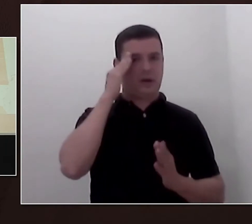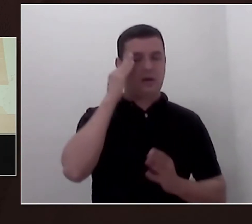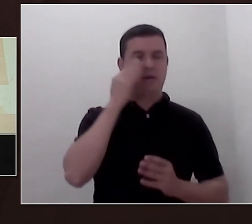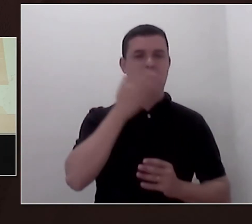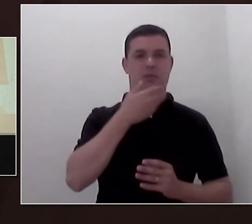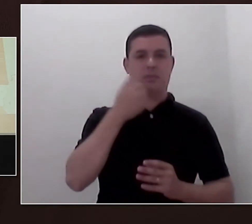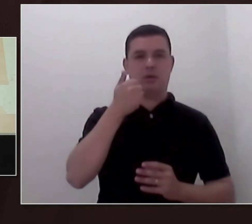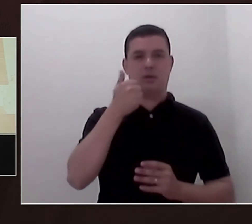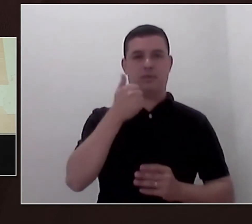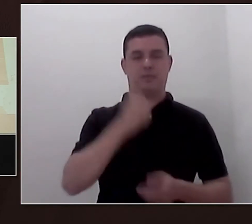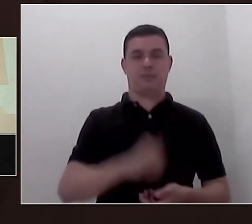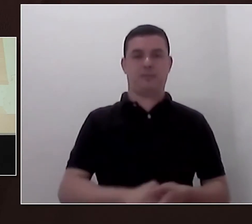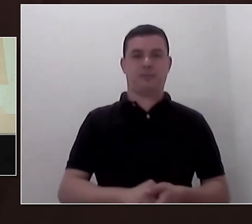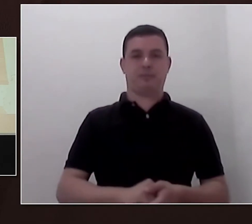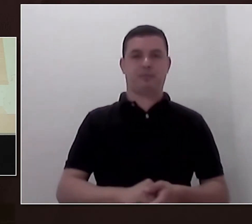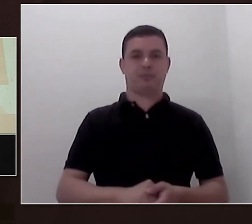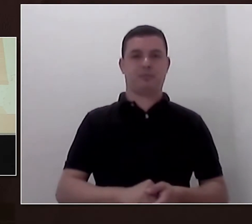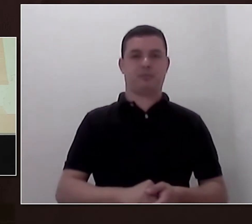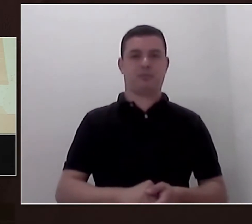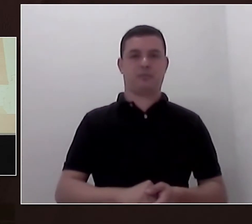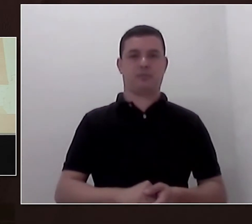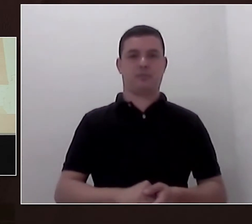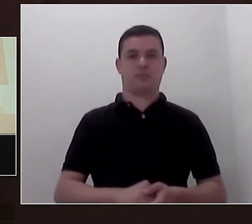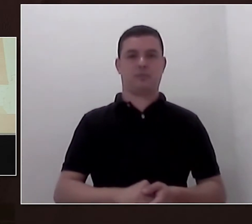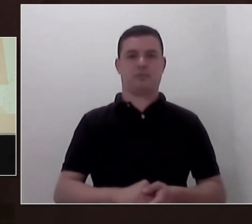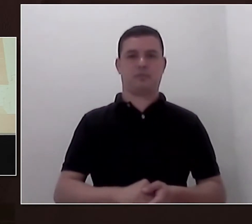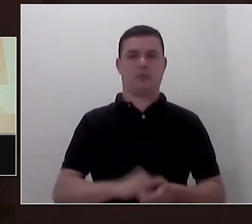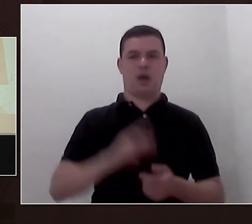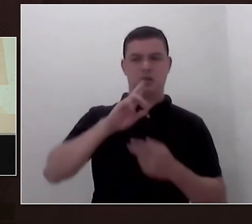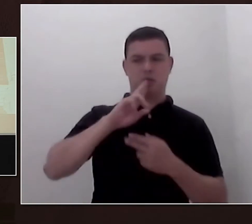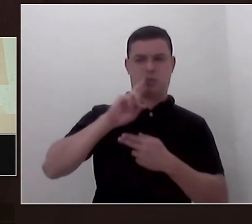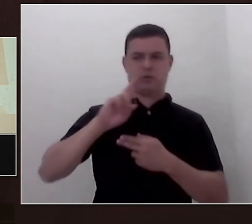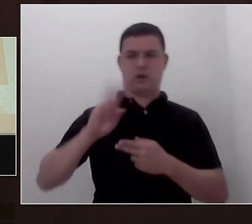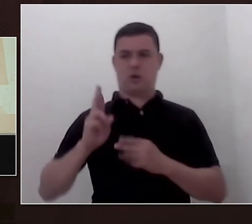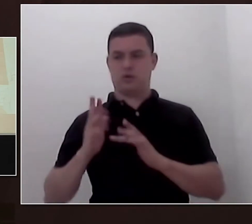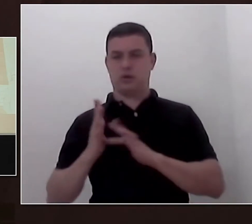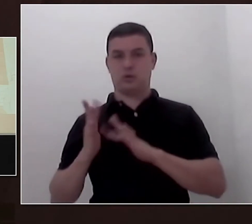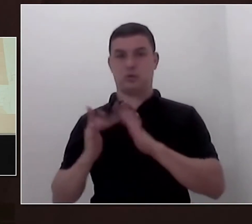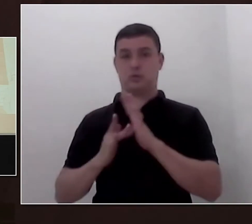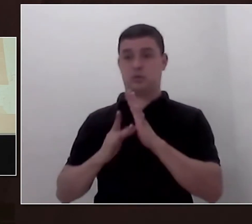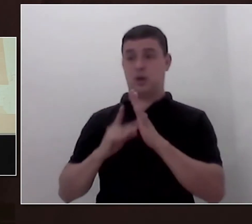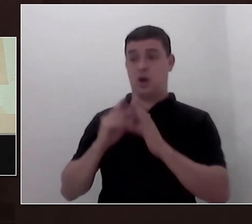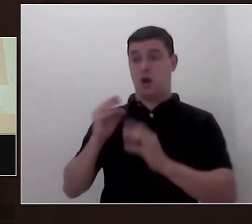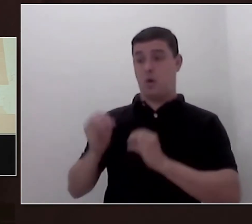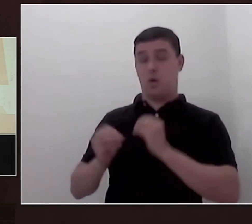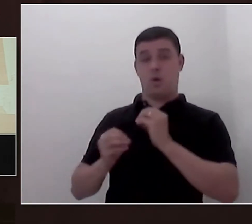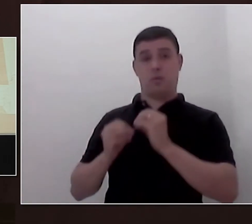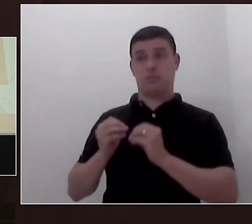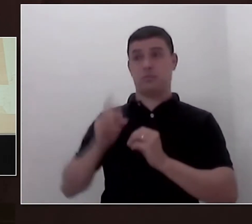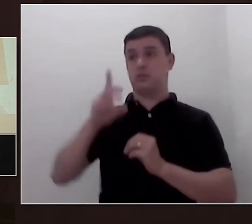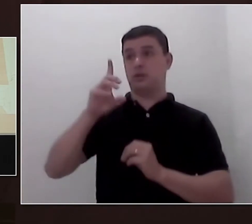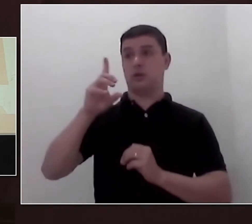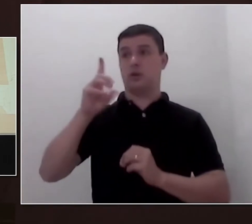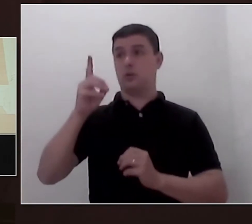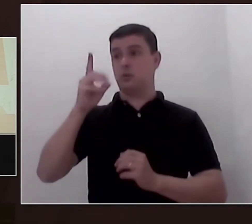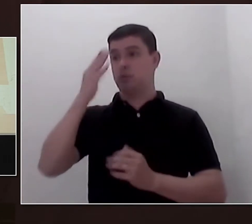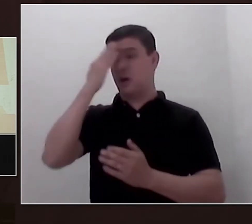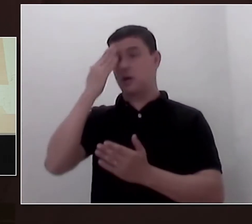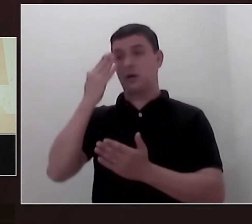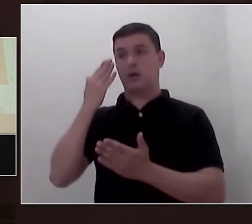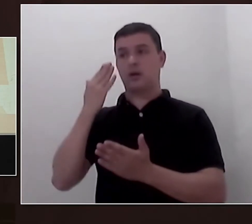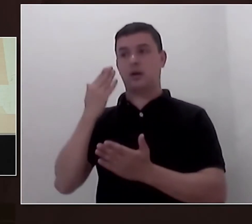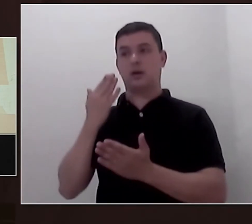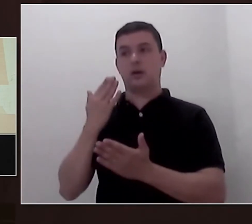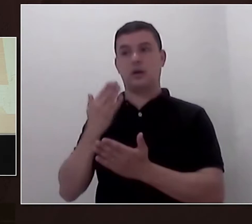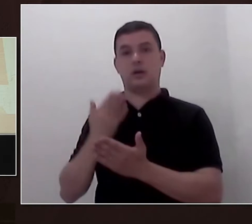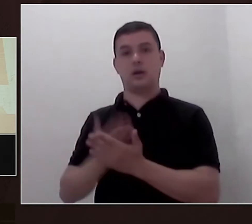6:29, né, diz: respondeu-lhe Jesus: a obra de Deus é esta, que creiais naquele que por